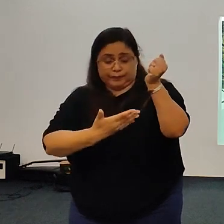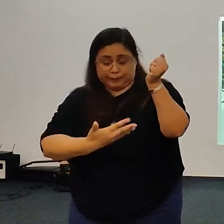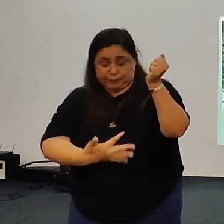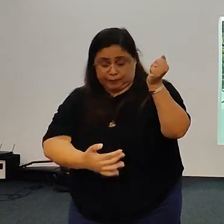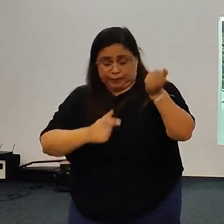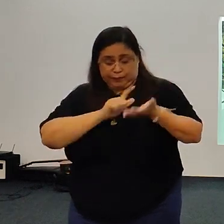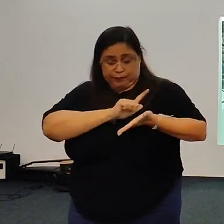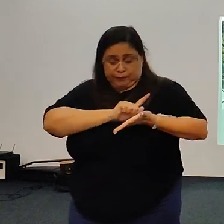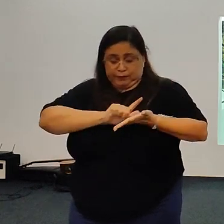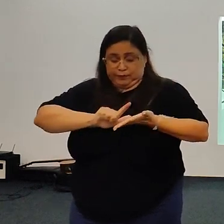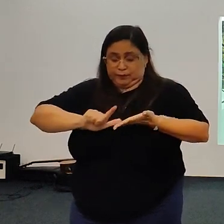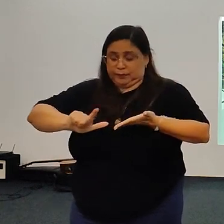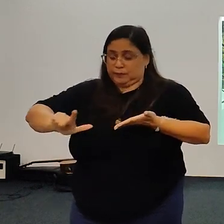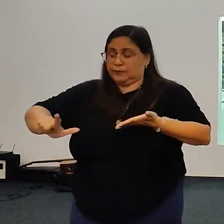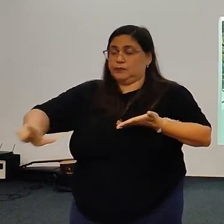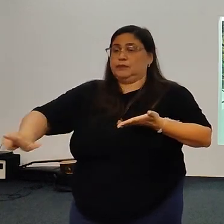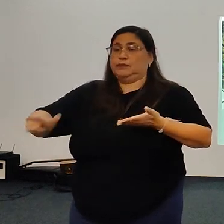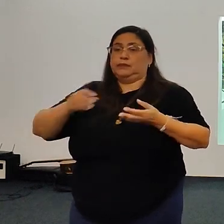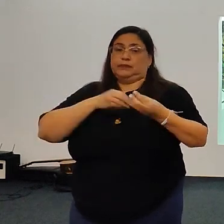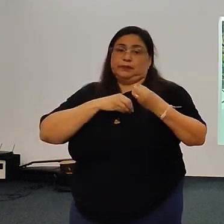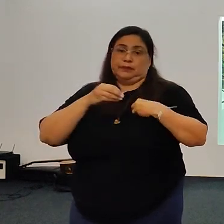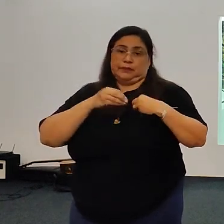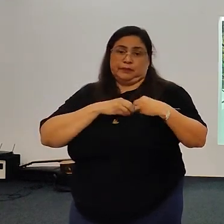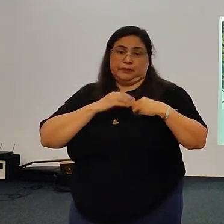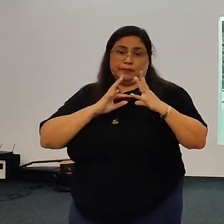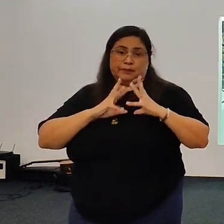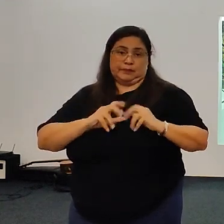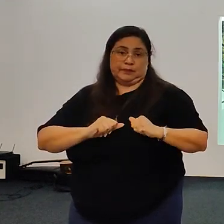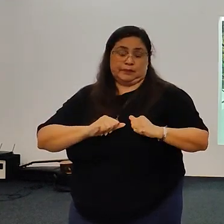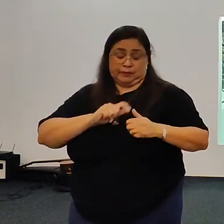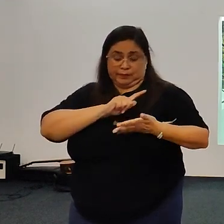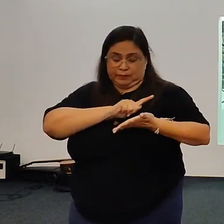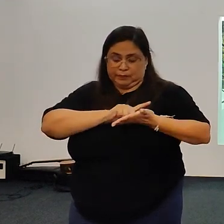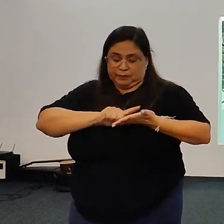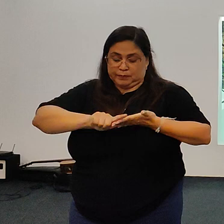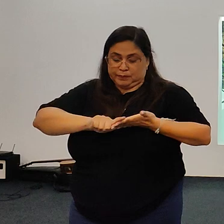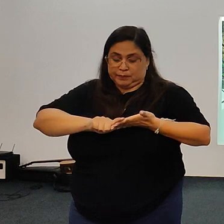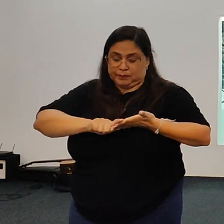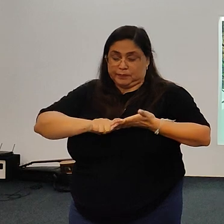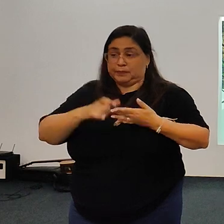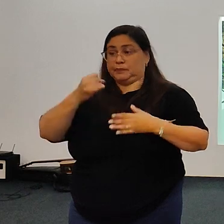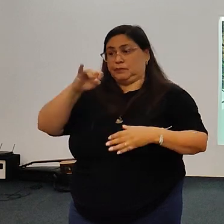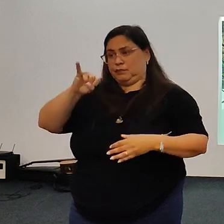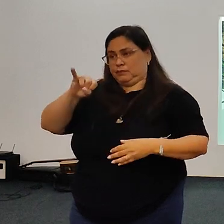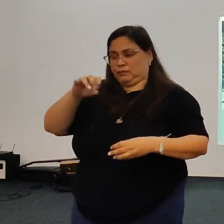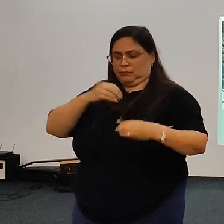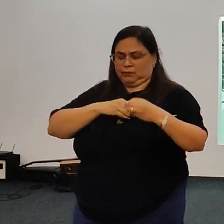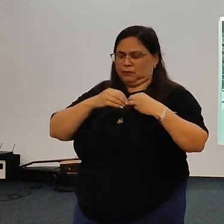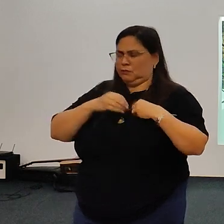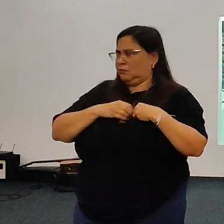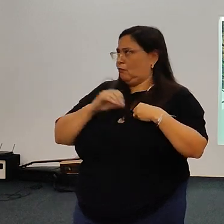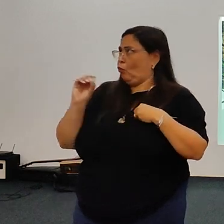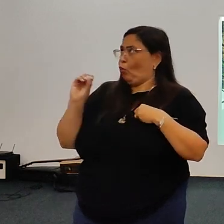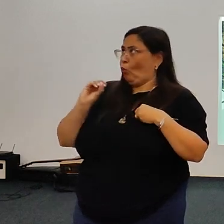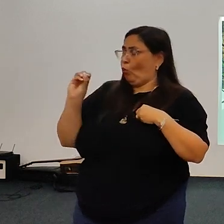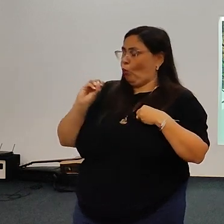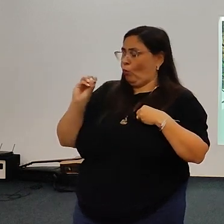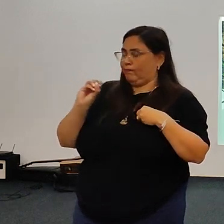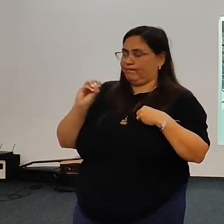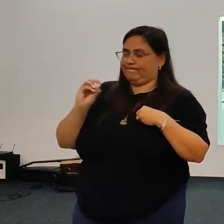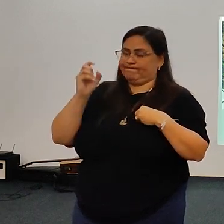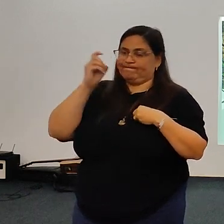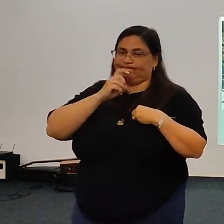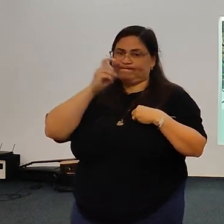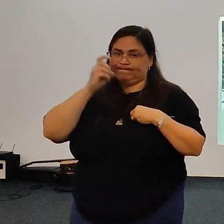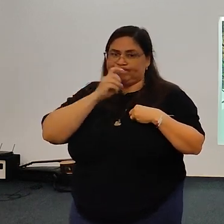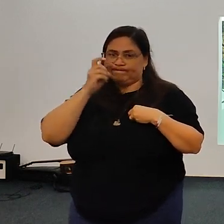nos purifica de todo pecado. Se afirmarmos que estamos sem pecado, enganamos a nós mesmos